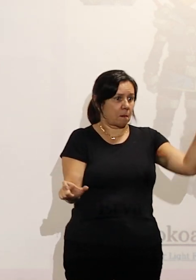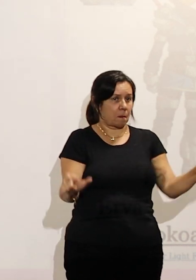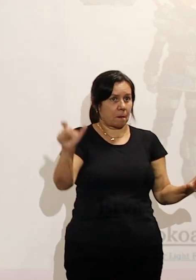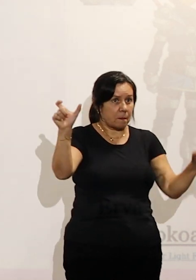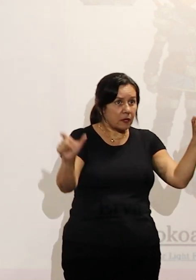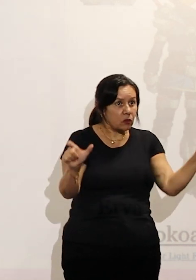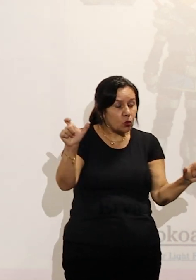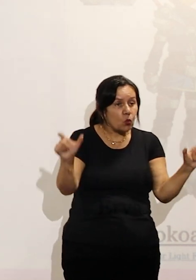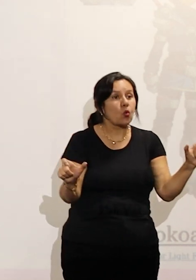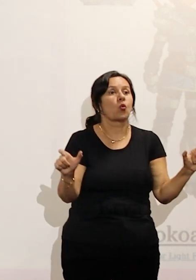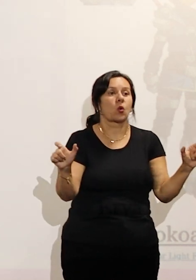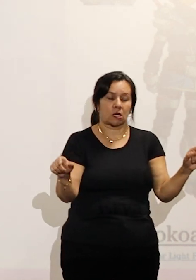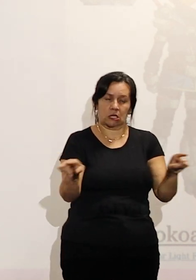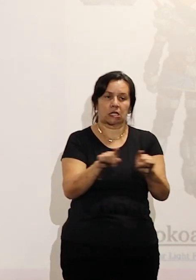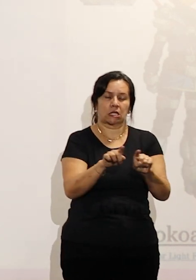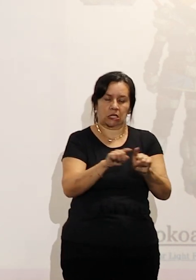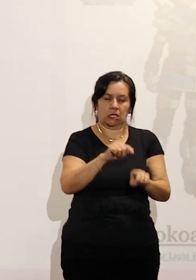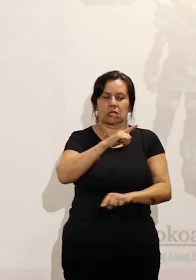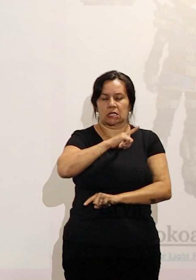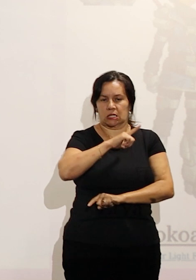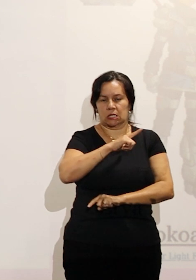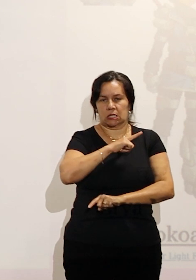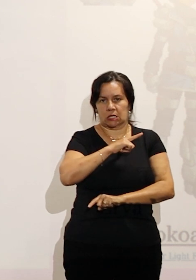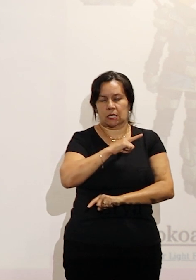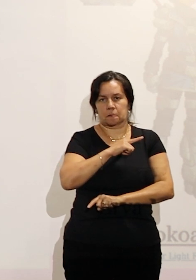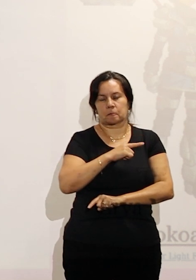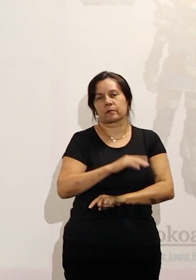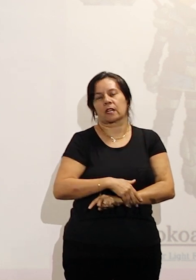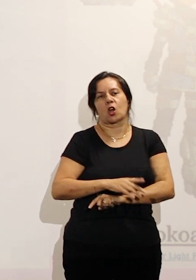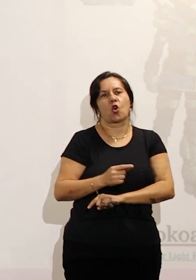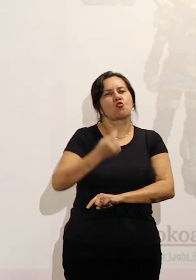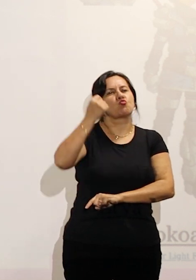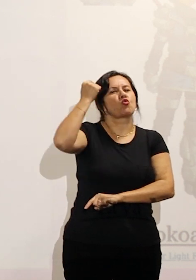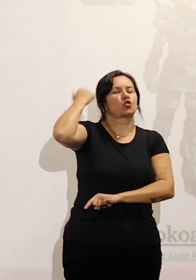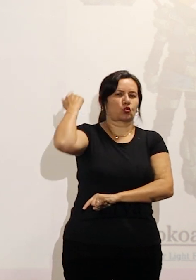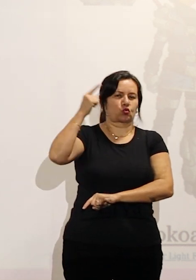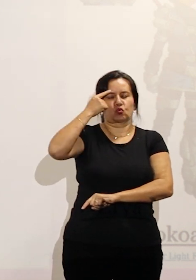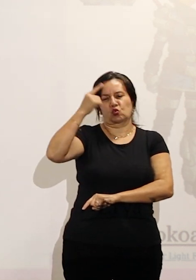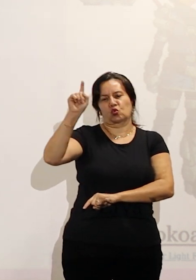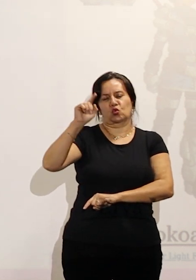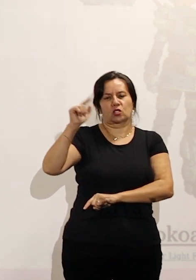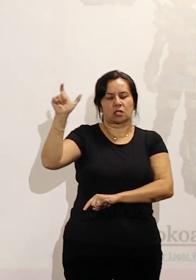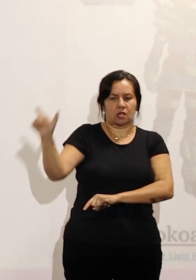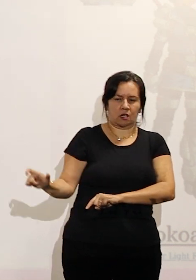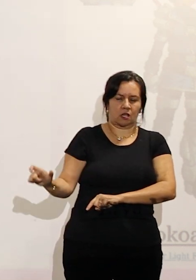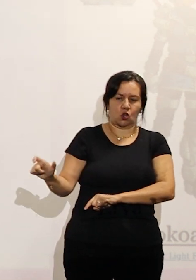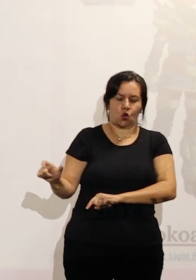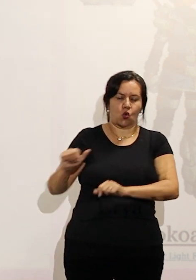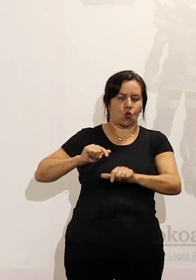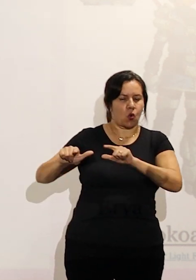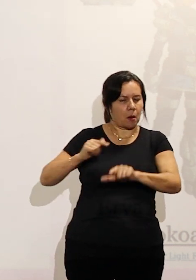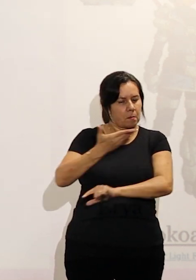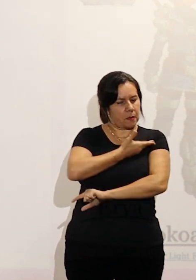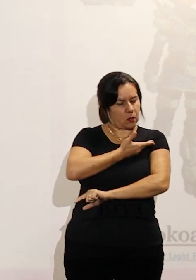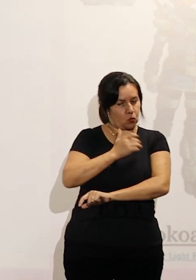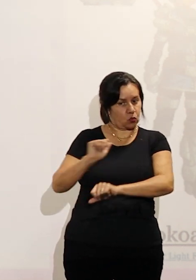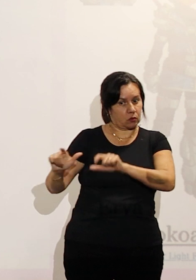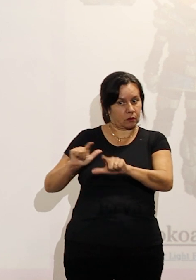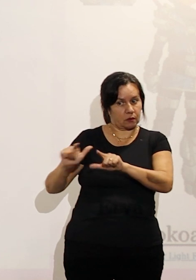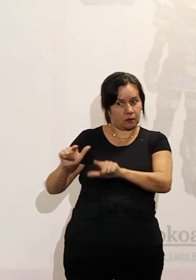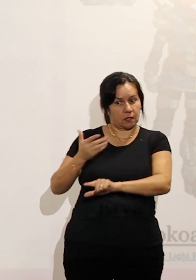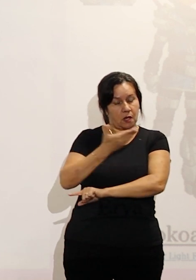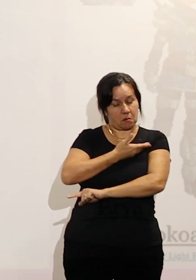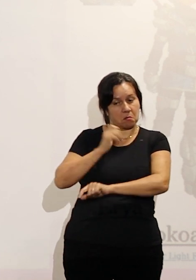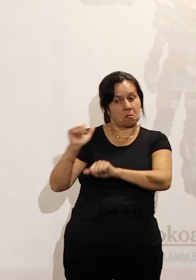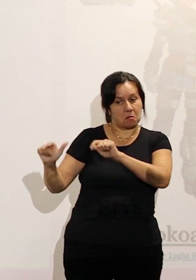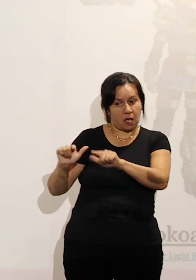mais focam. E é engraçado até que outro dia eu peguei com um amigo do trabalho, e meu noivo acabou